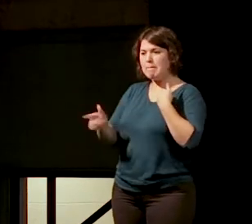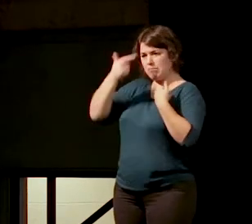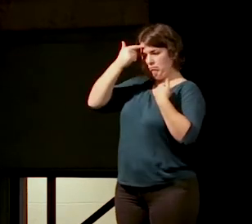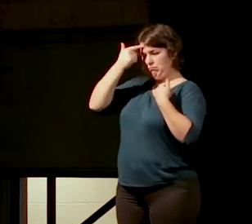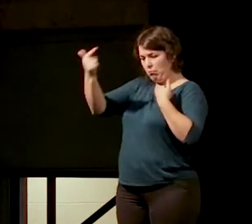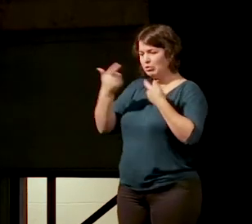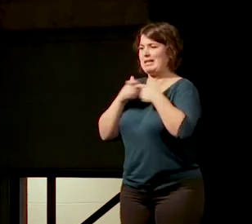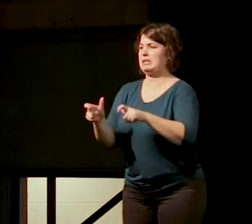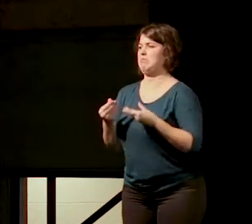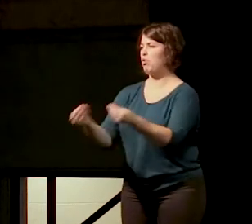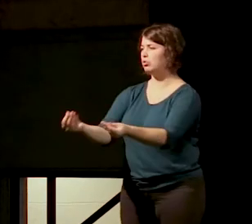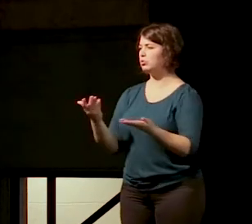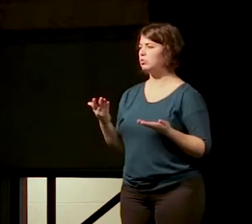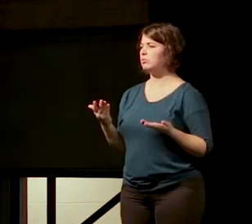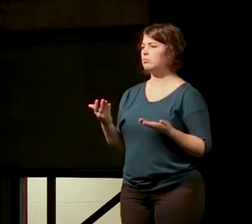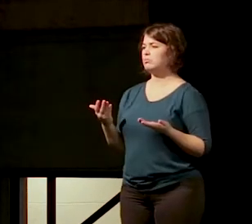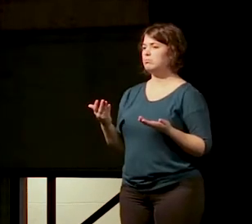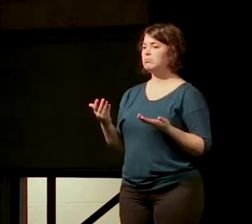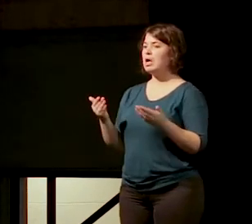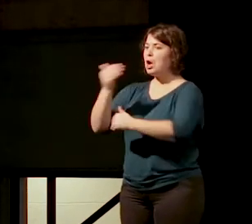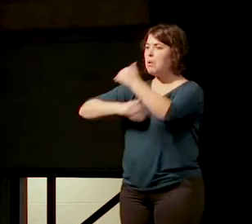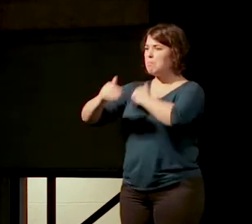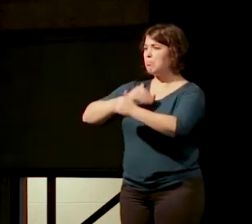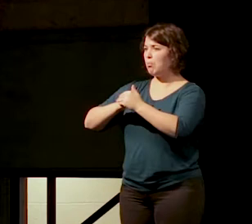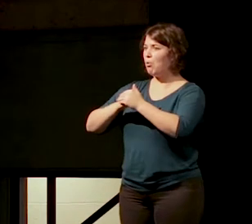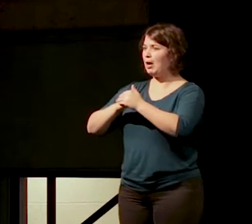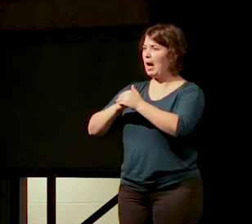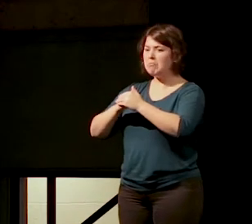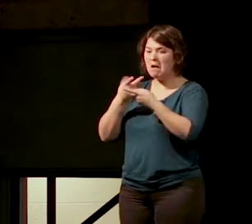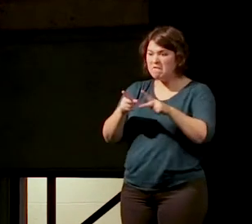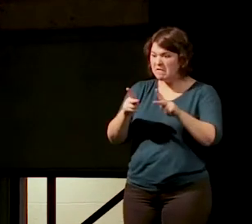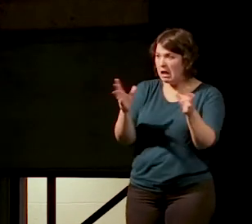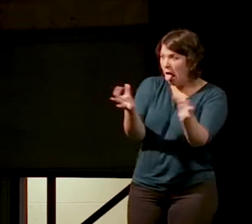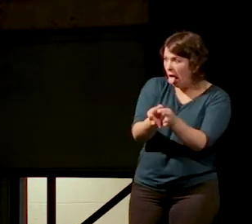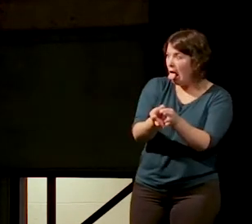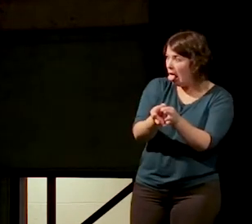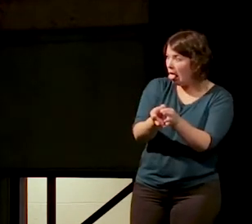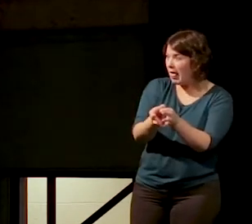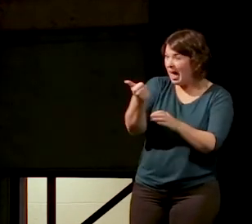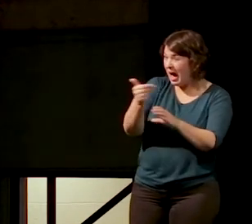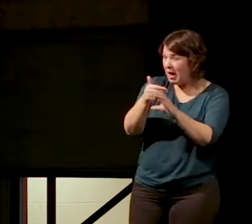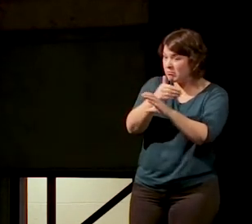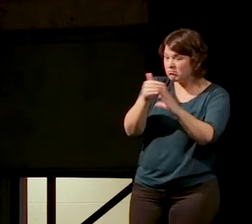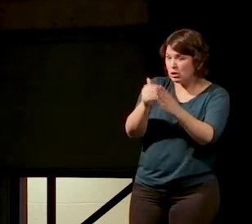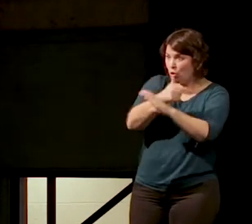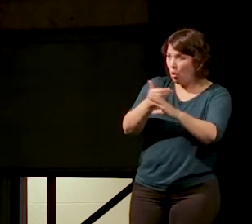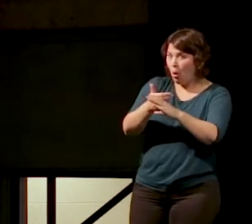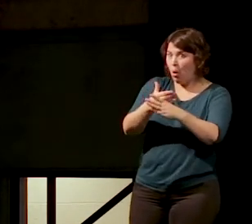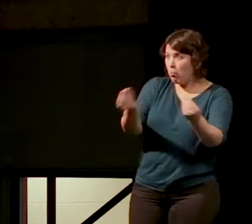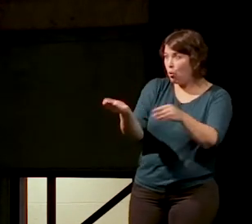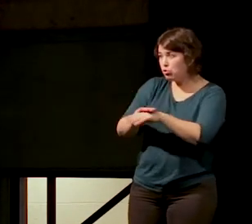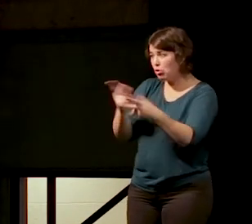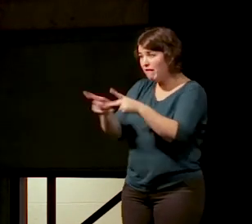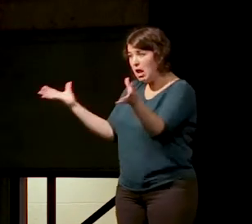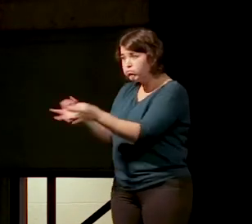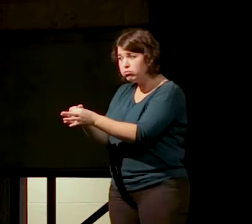cette accessibilité. Et l'envergure de ce programme est assez unique pour une commune de 6 000 habitants. 1 million d'euros. C'est que nous croyons